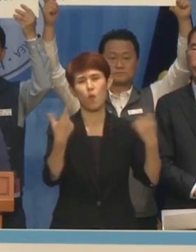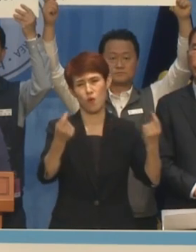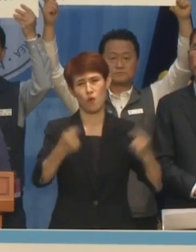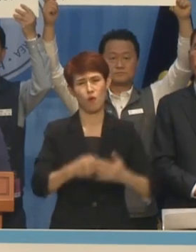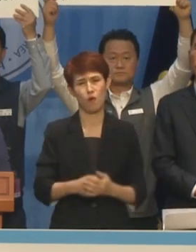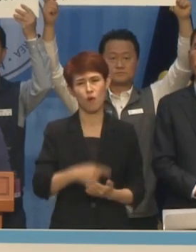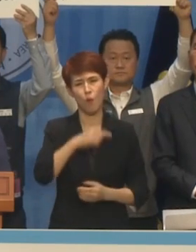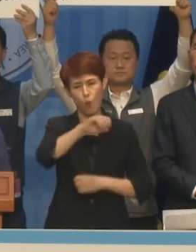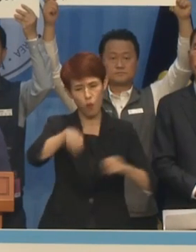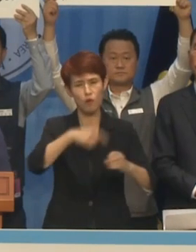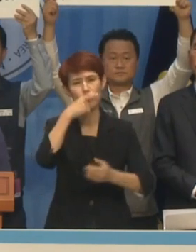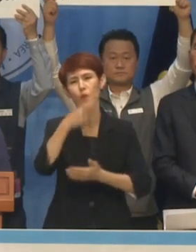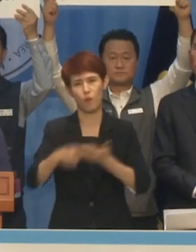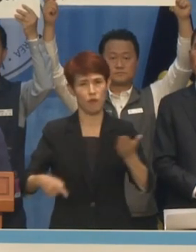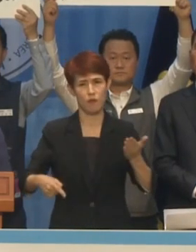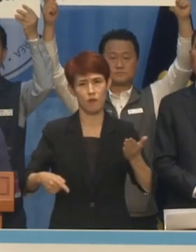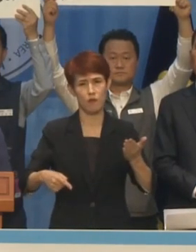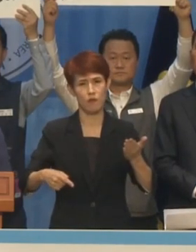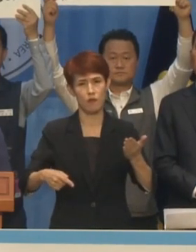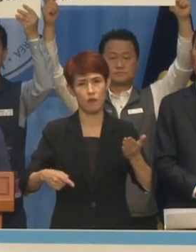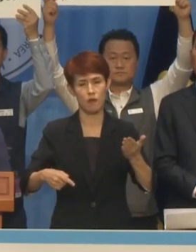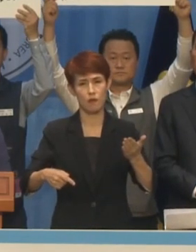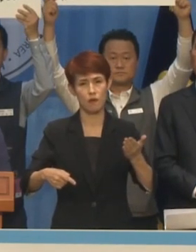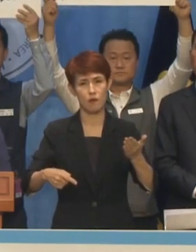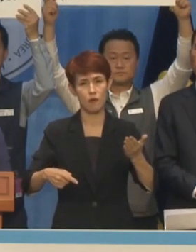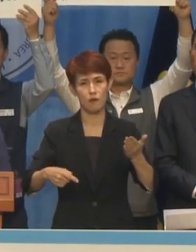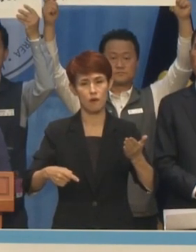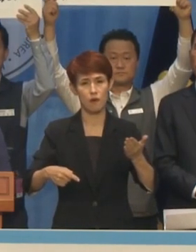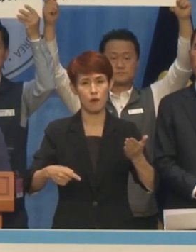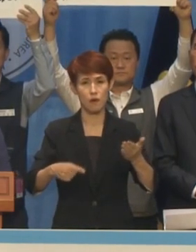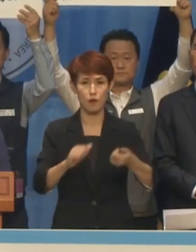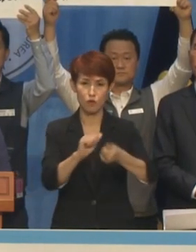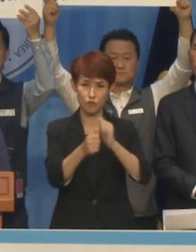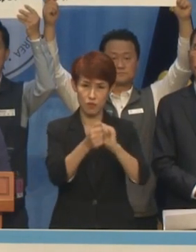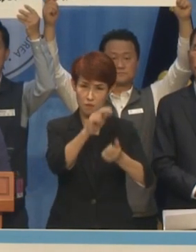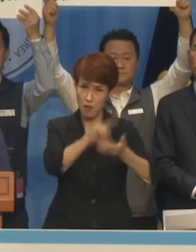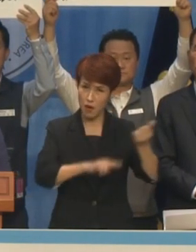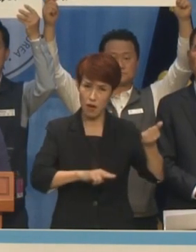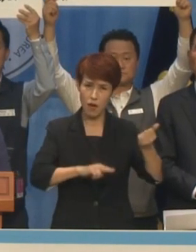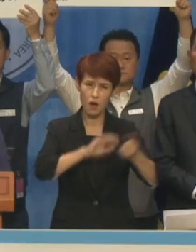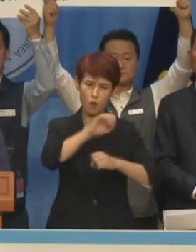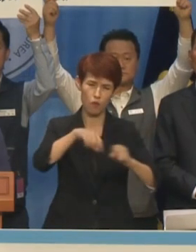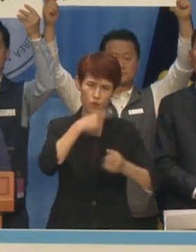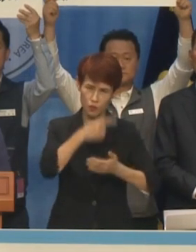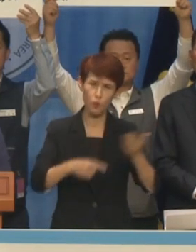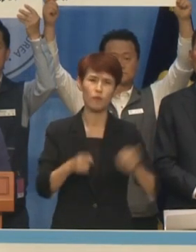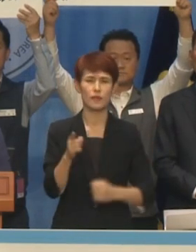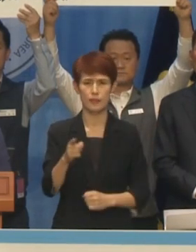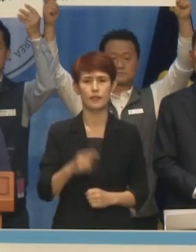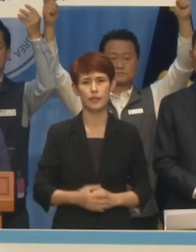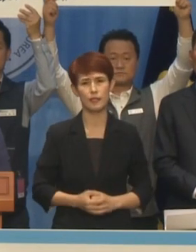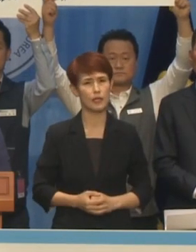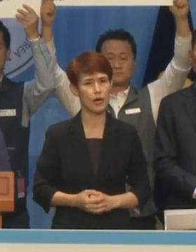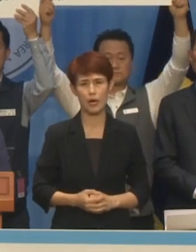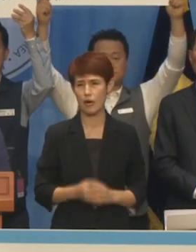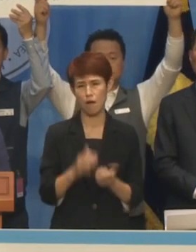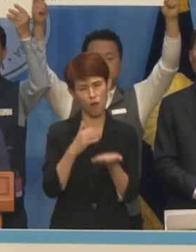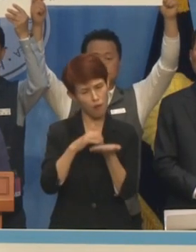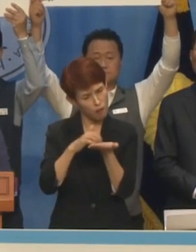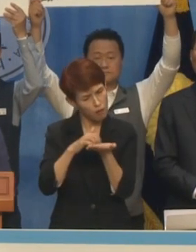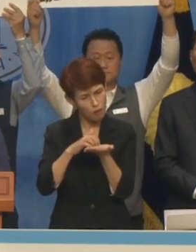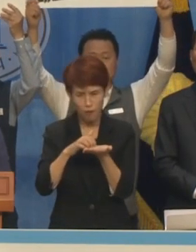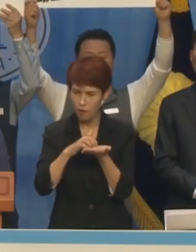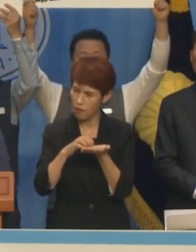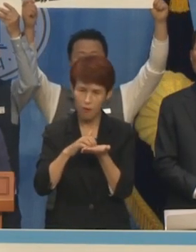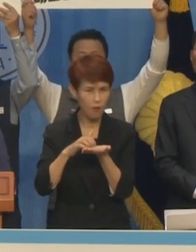낳는 거위라 표현되는 한전 KDN의 지분을 매각하려고 하는 것은 아무리 계산기를